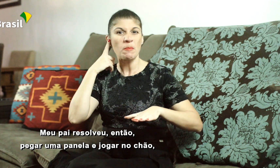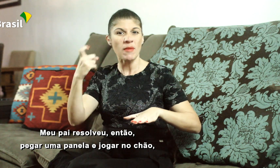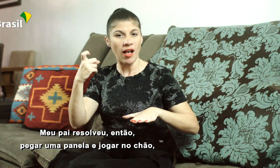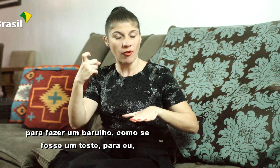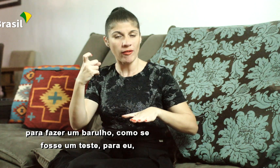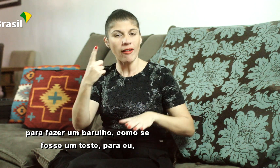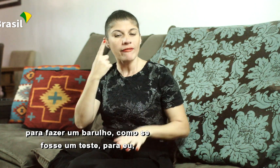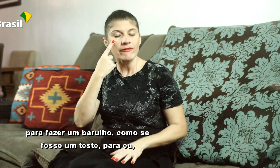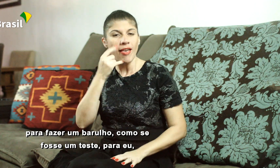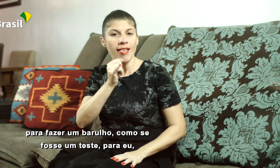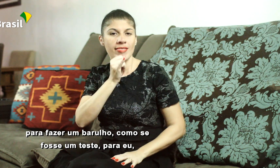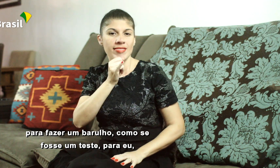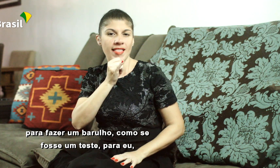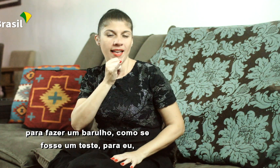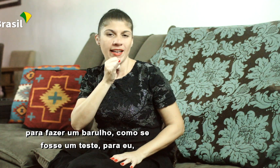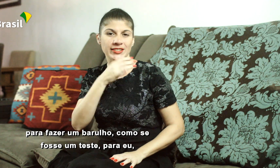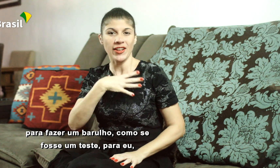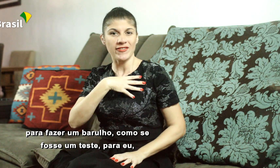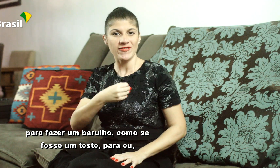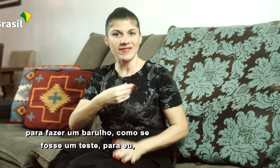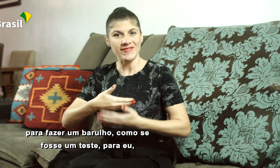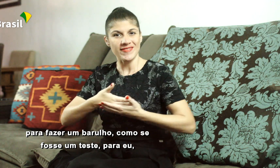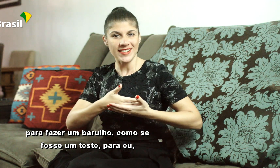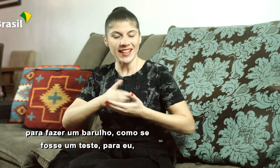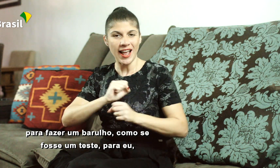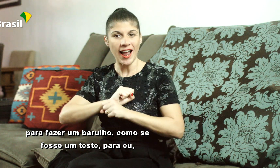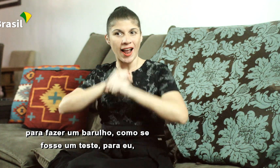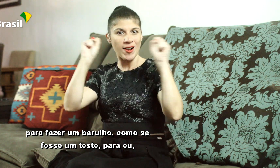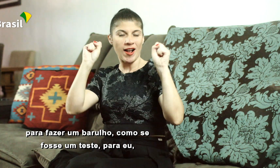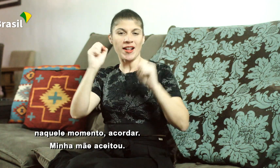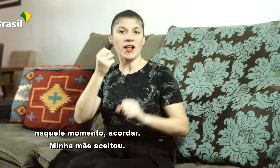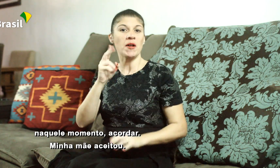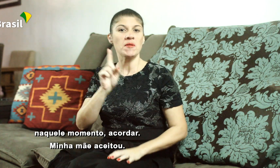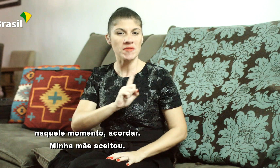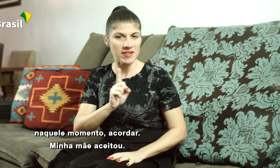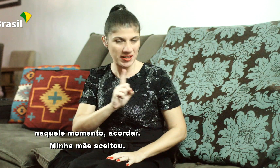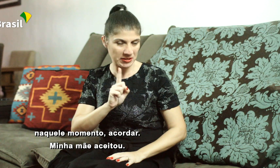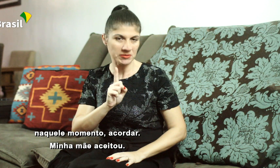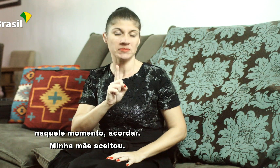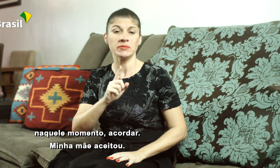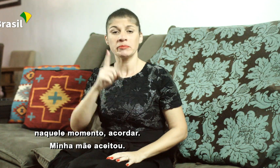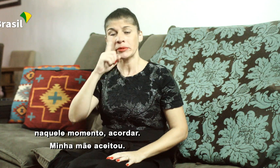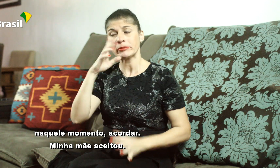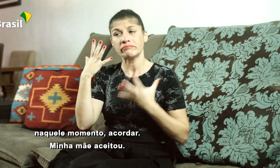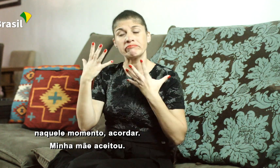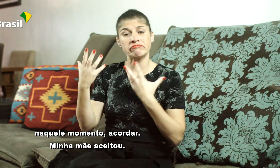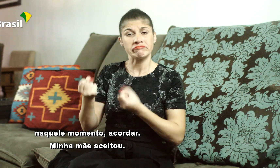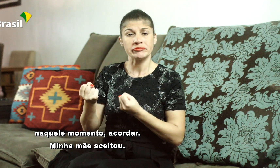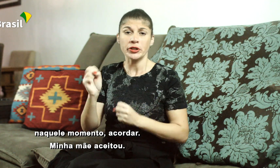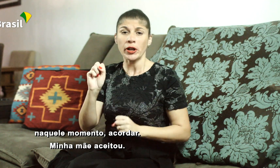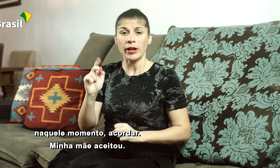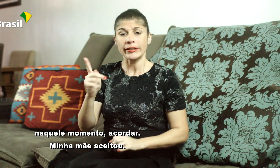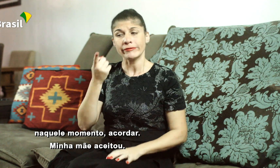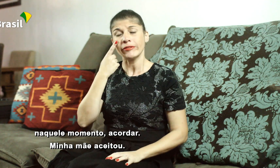chão para fazer um barulho, como se fosse um teste, para mim naquele momento acordar. Minha mãe